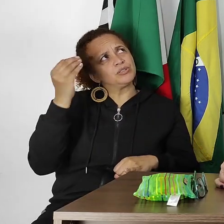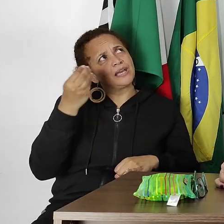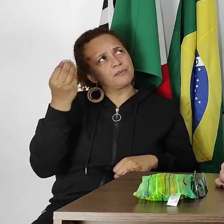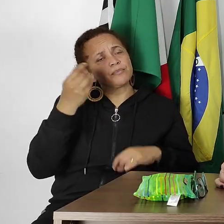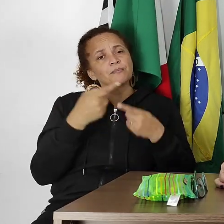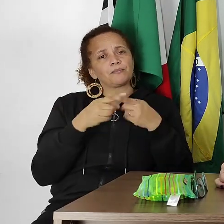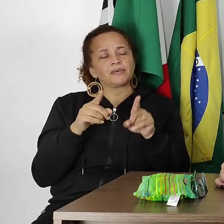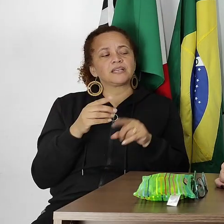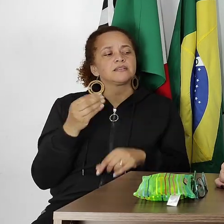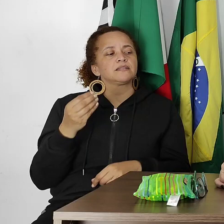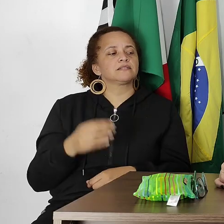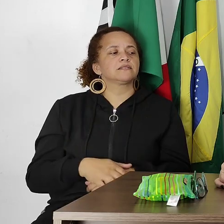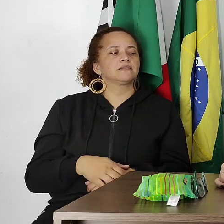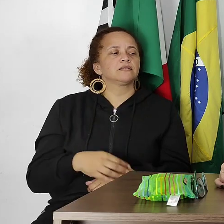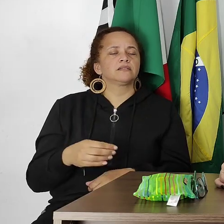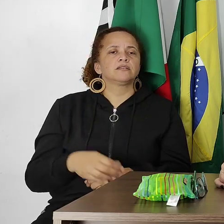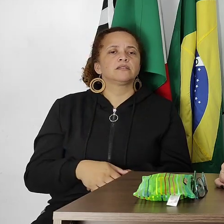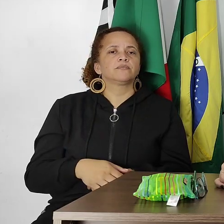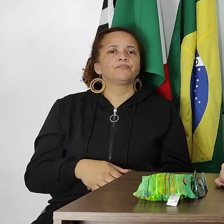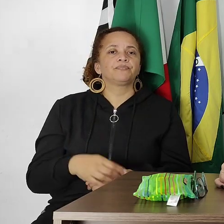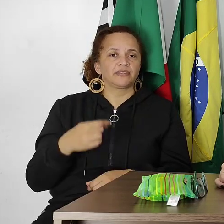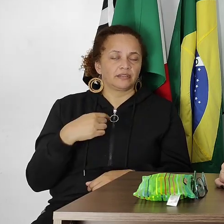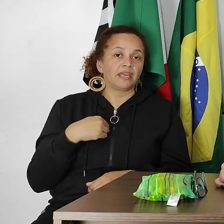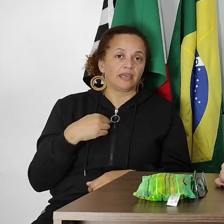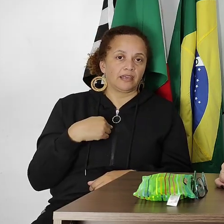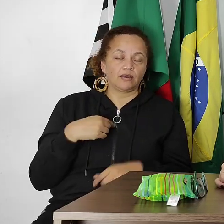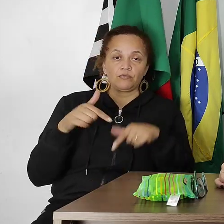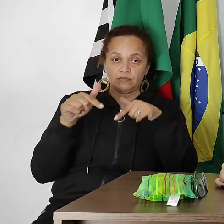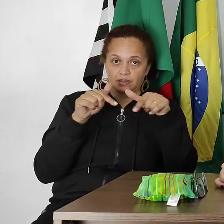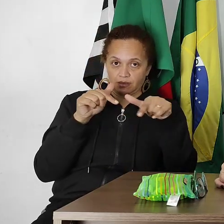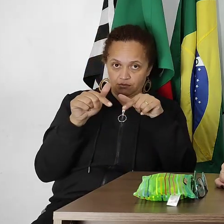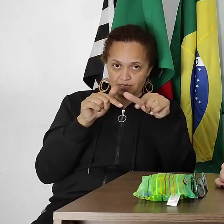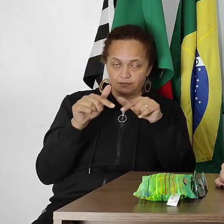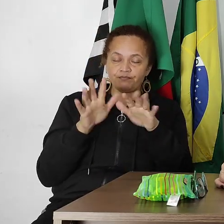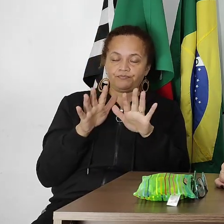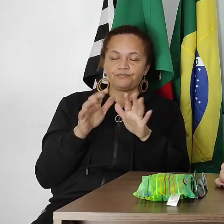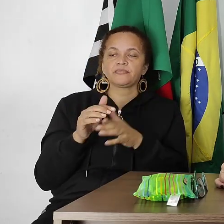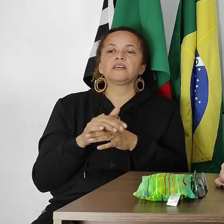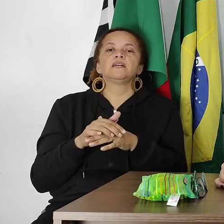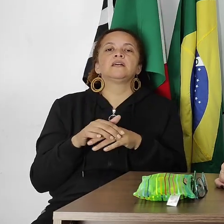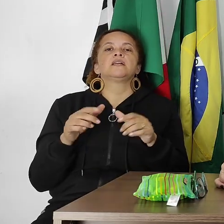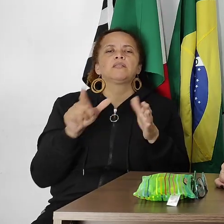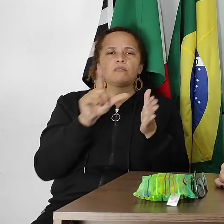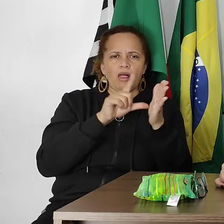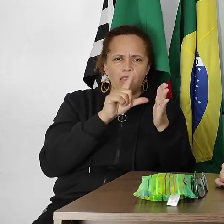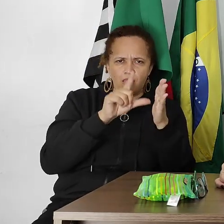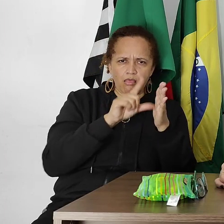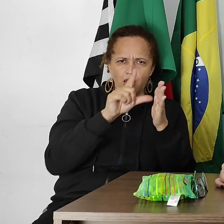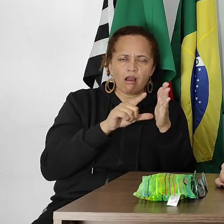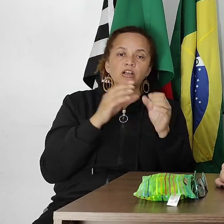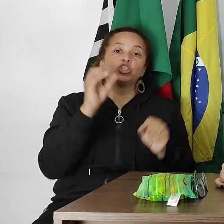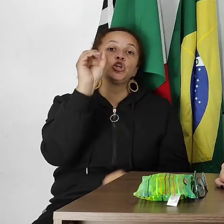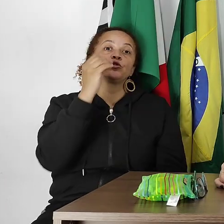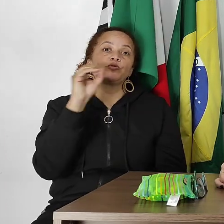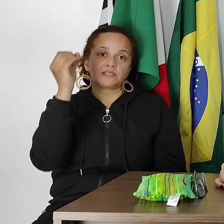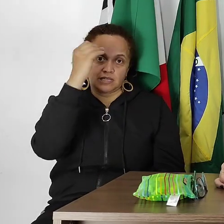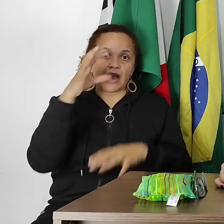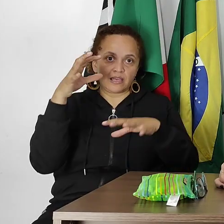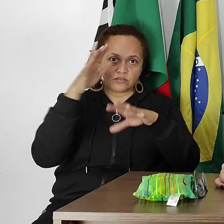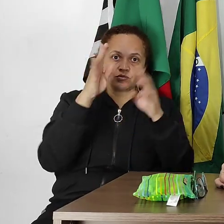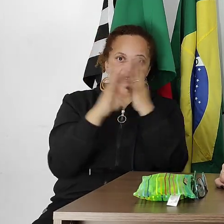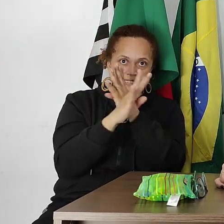começa assim. Eu trabalhava numa loja lá em Osasco e o ponto de ônibus era no final, né? O